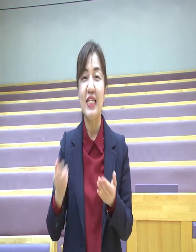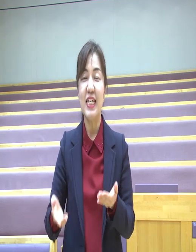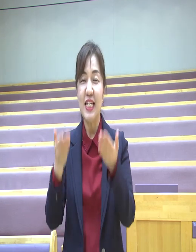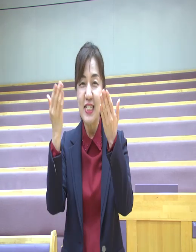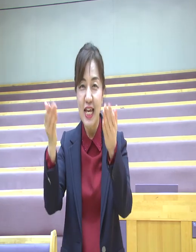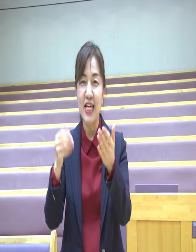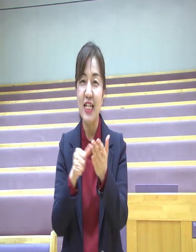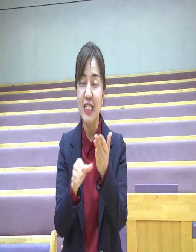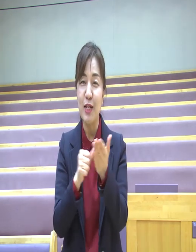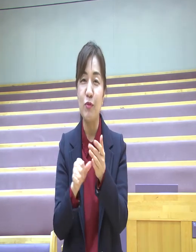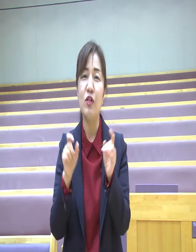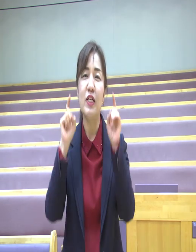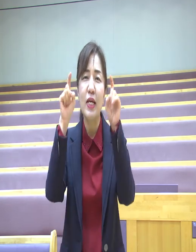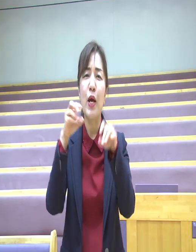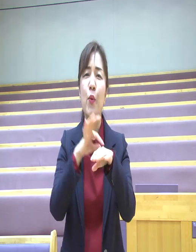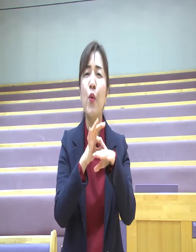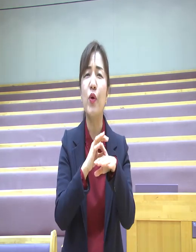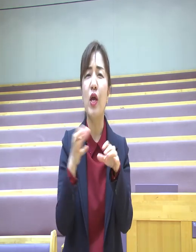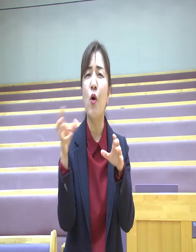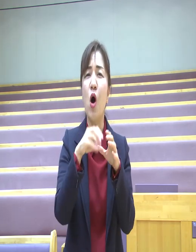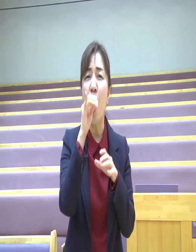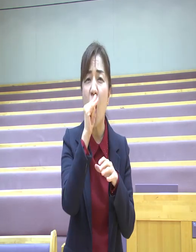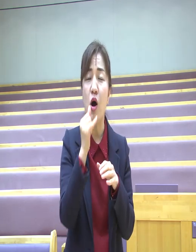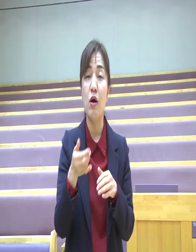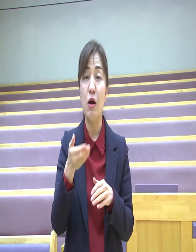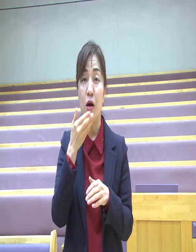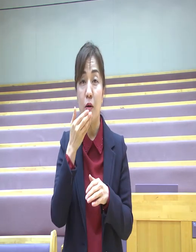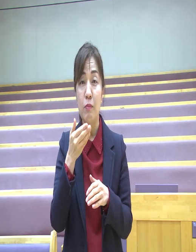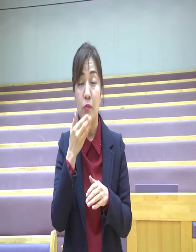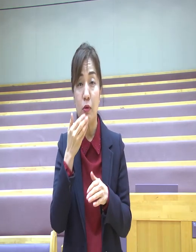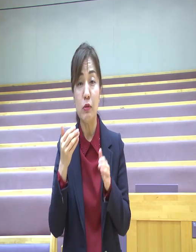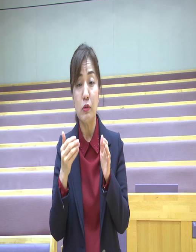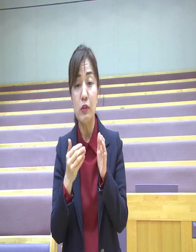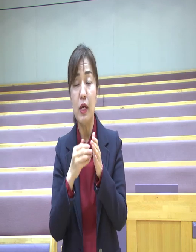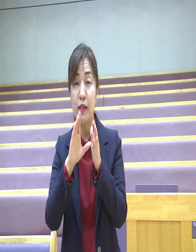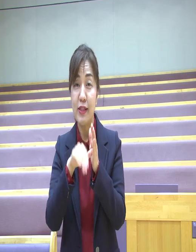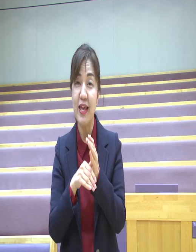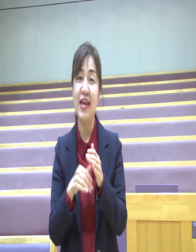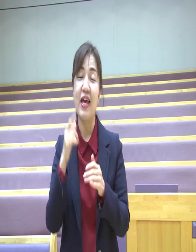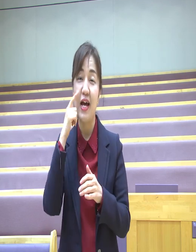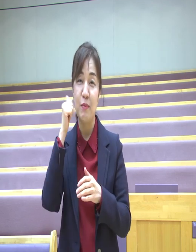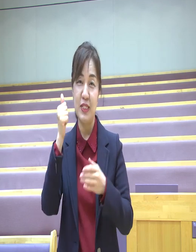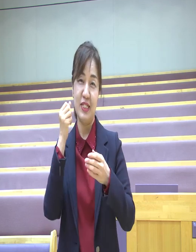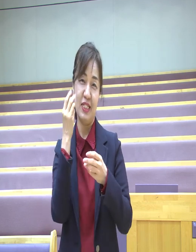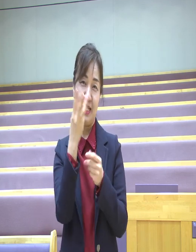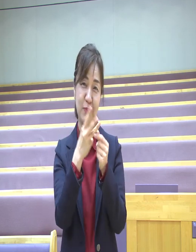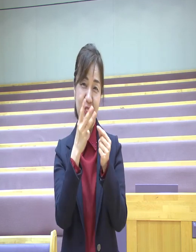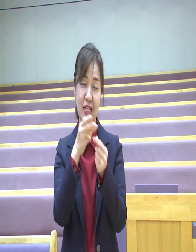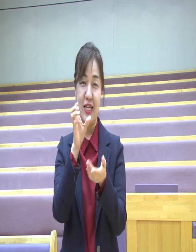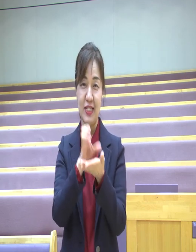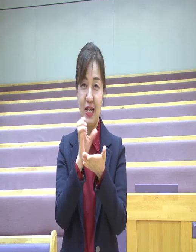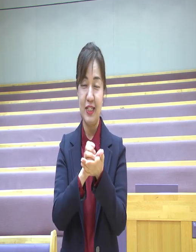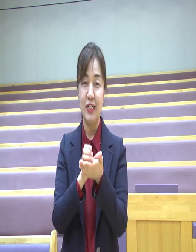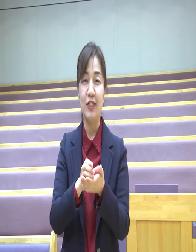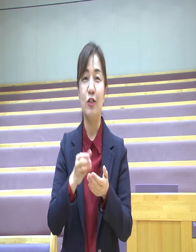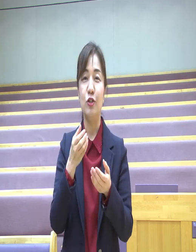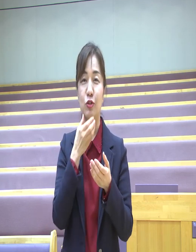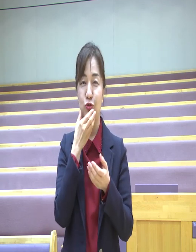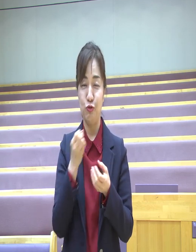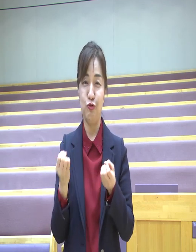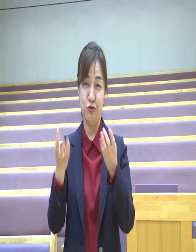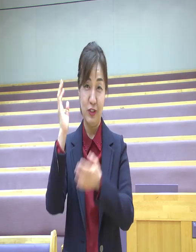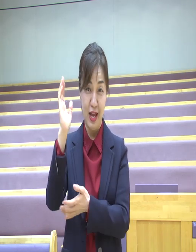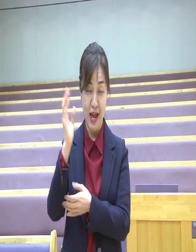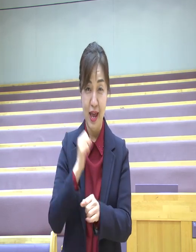드린 구운 양고기가 포함됐습니다. 식사가 끝나갈 무렵이면 아버지는 세 번째 잔을 축사합니다.